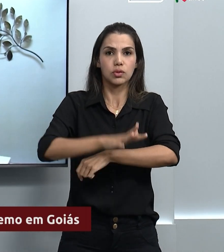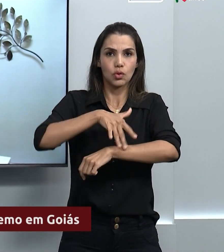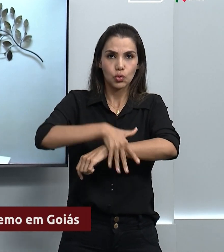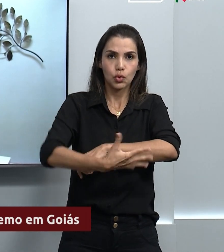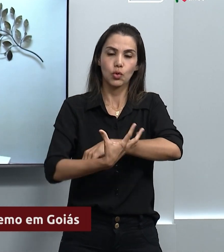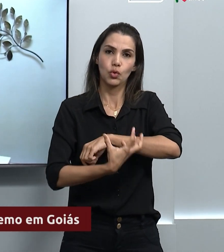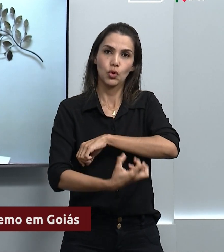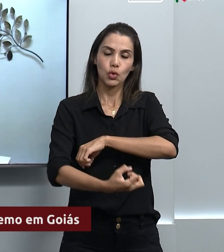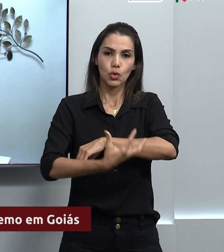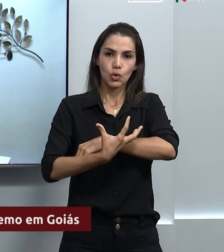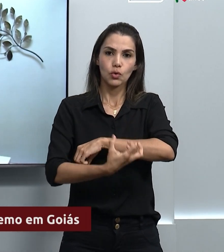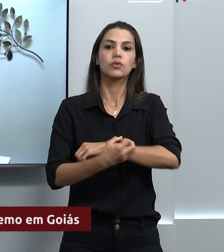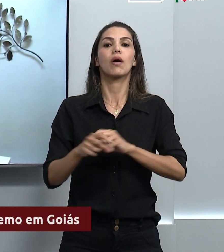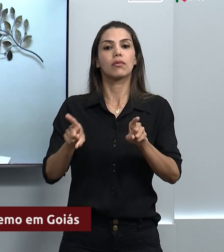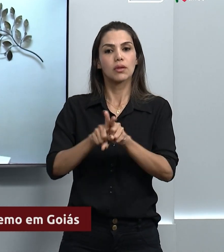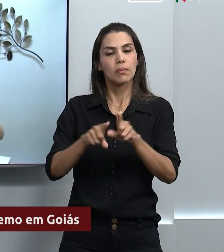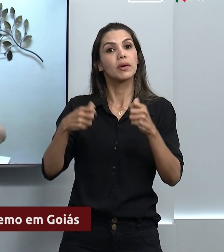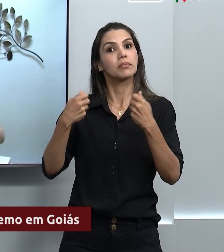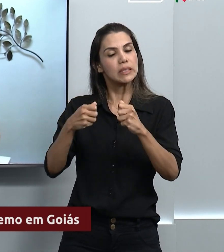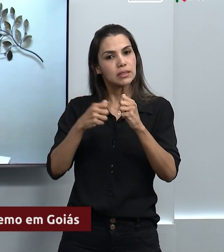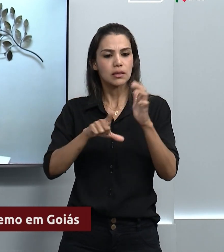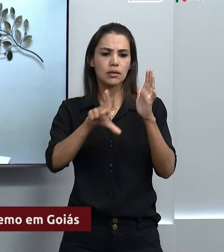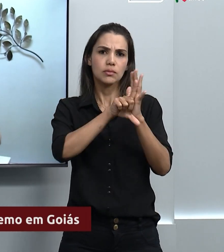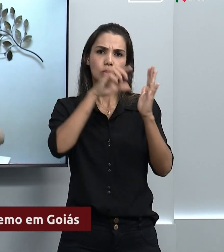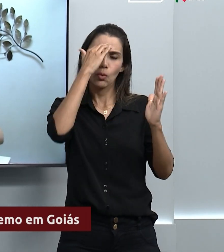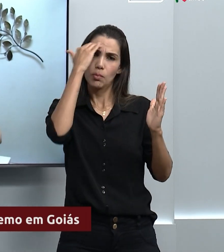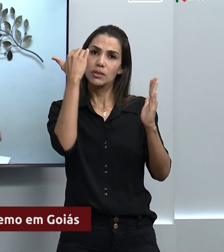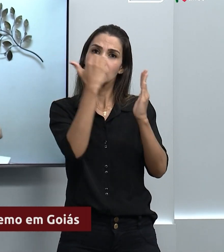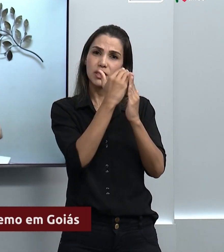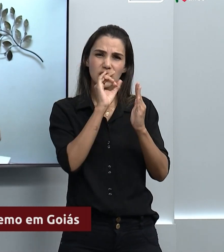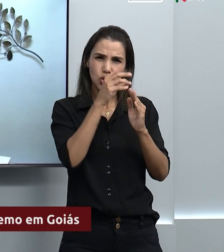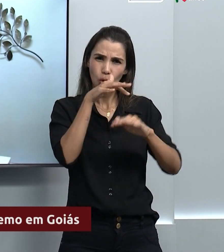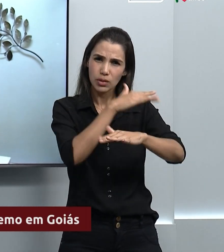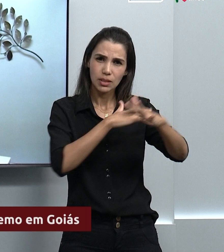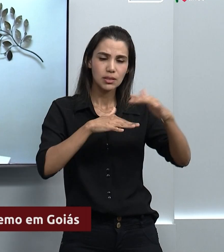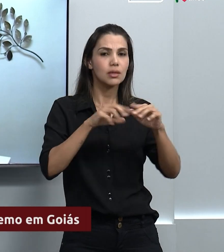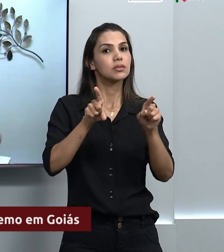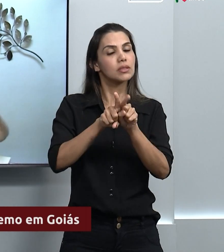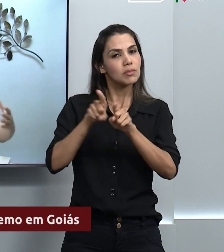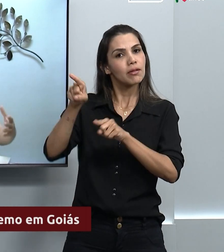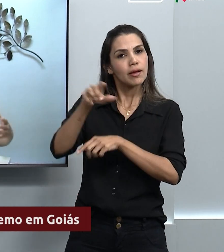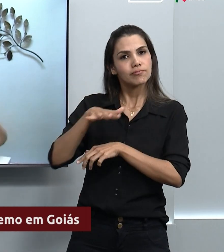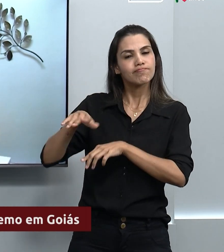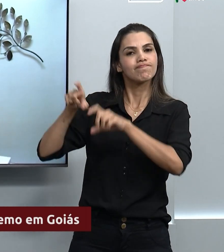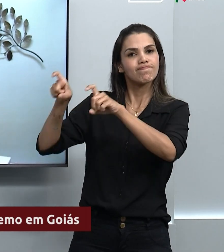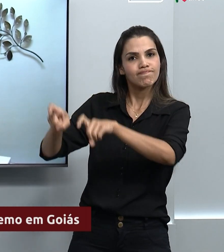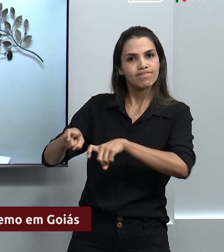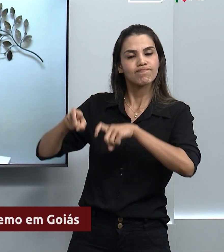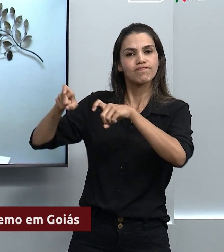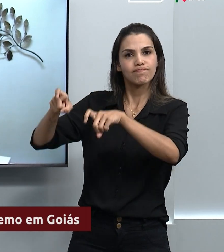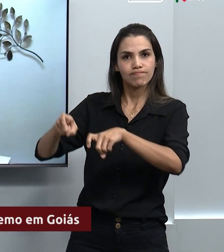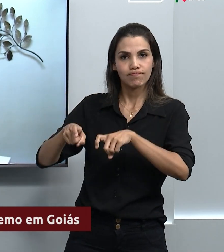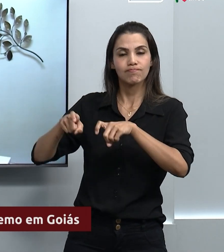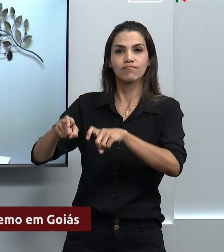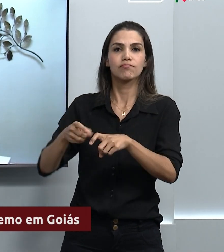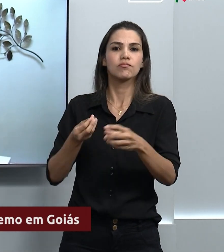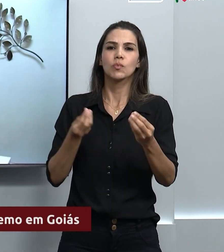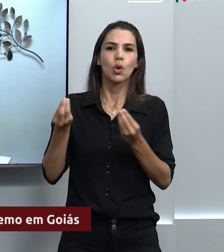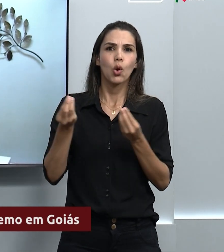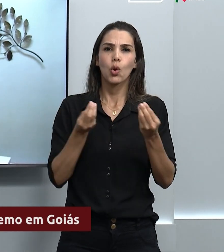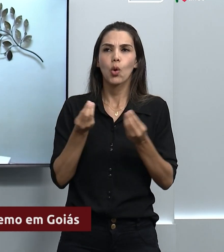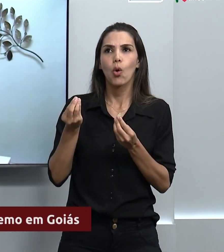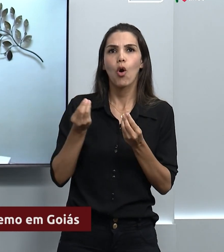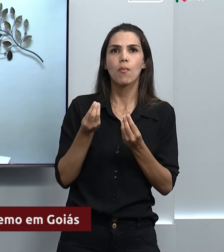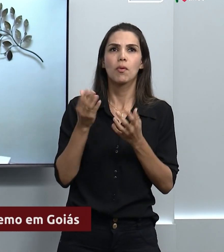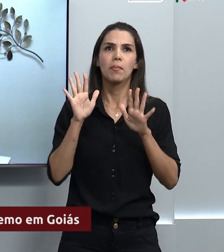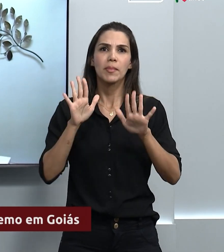a legislação na zona rural, na região de expansão. Como é que a gente vai